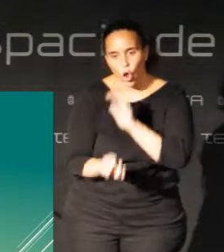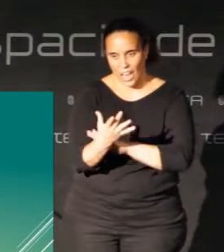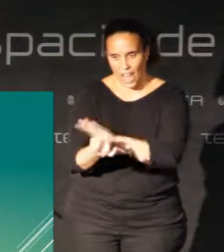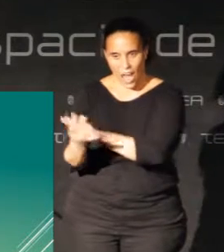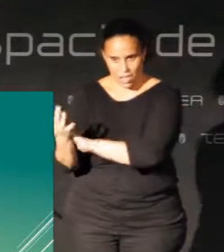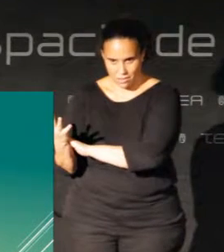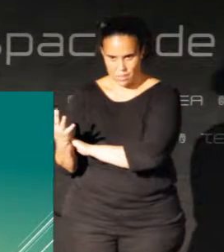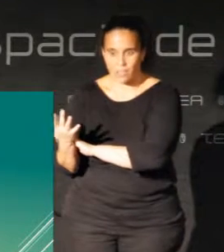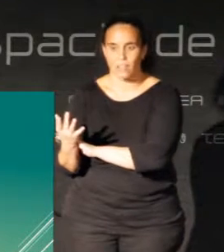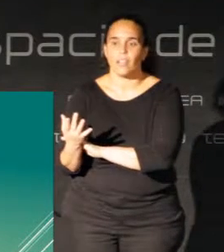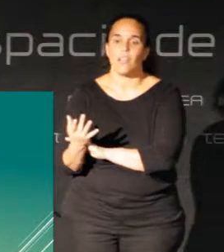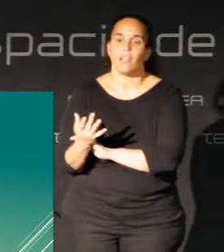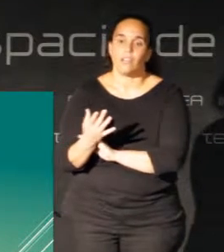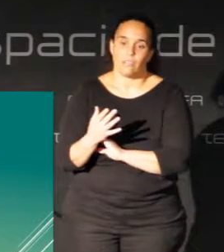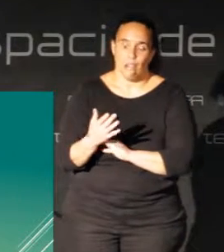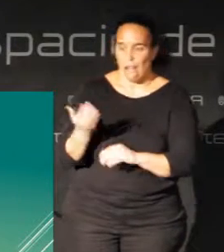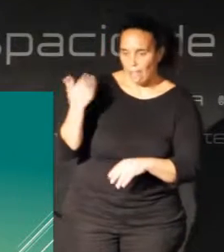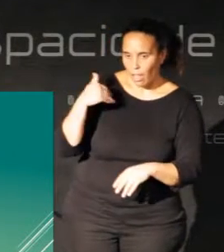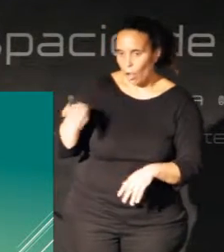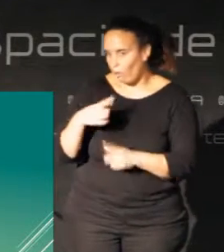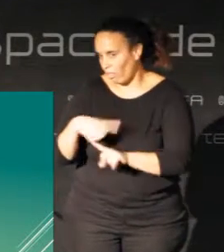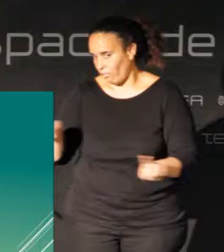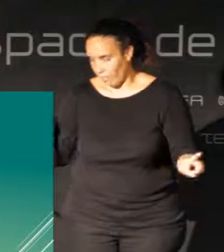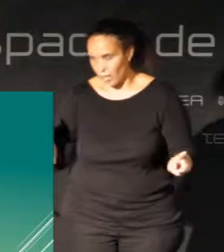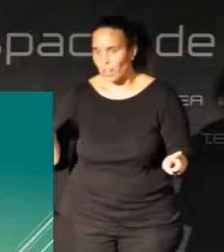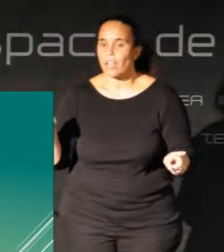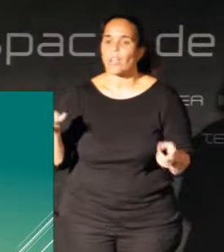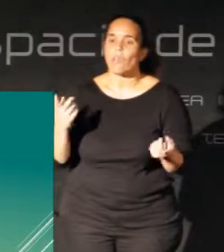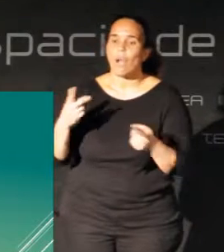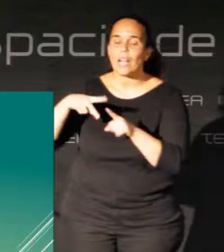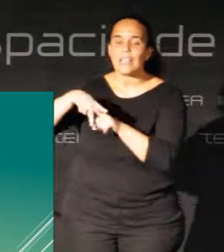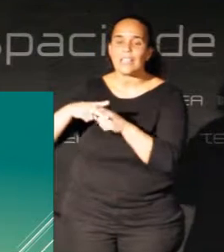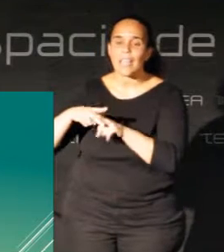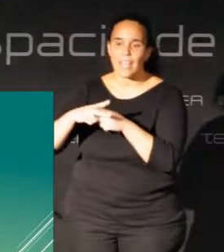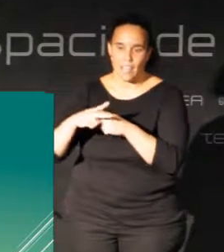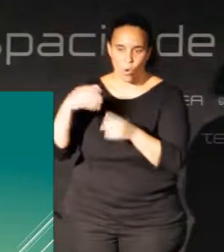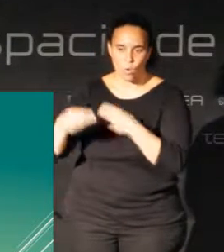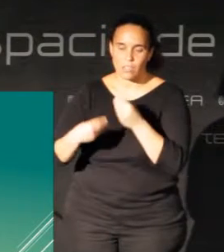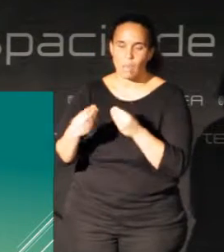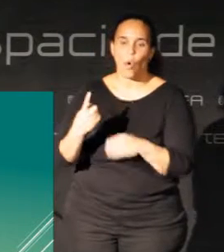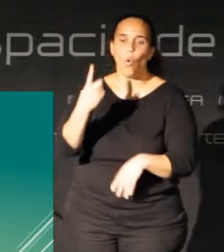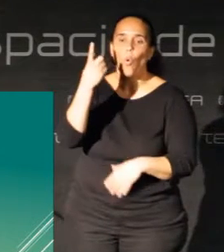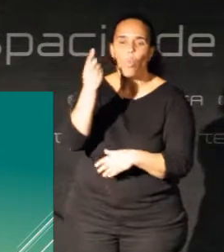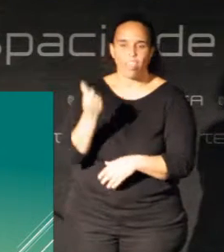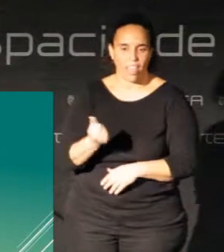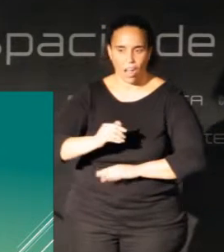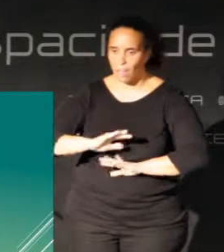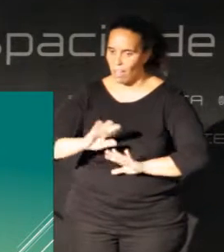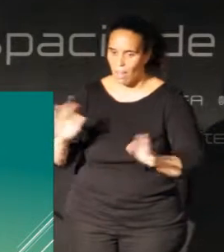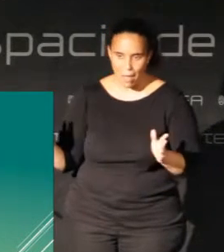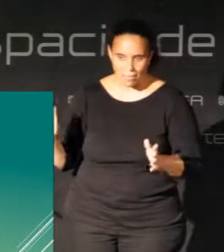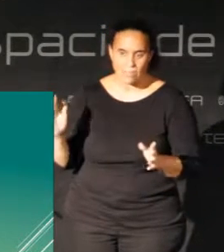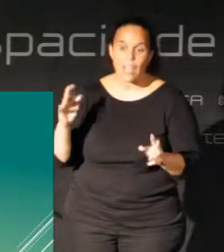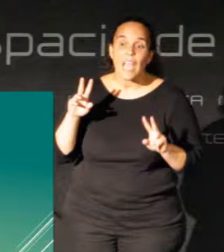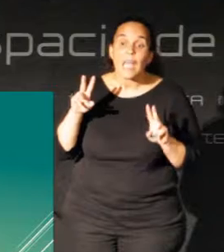En esta ocasión, a diferencia de ayer, ese taller se va a realizar en una única sesión, que en principio tenemos previsto